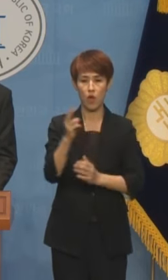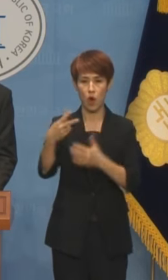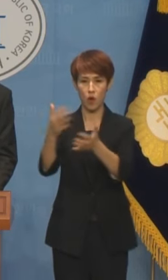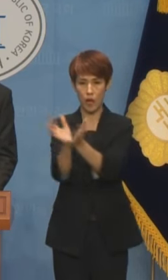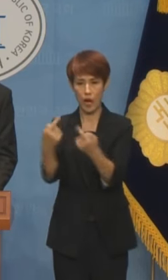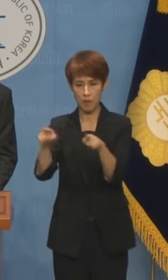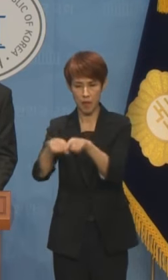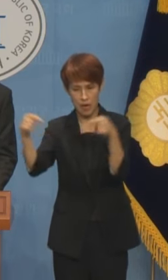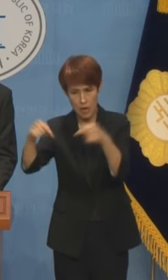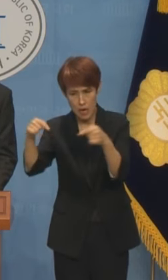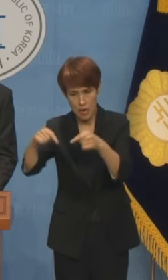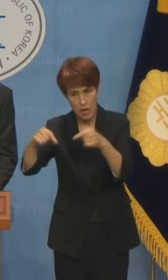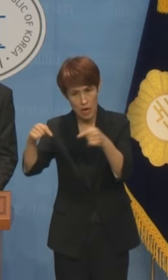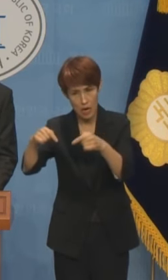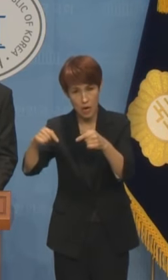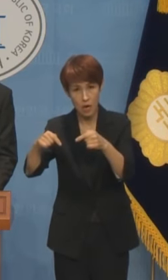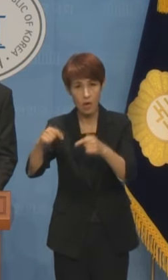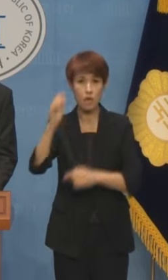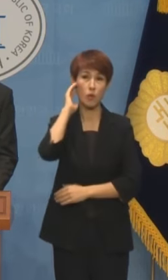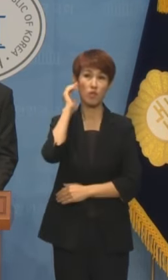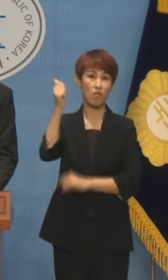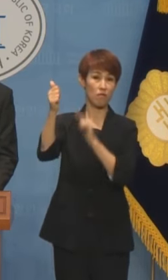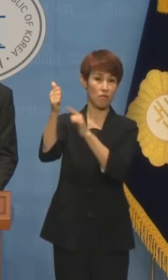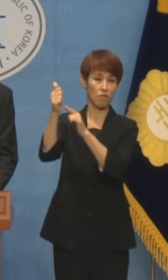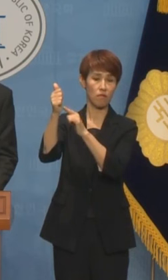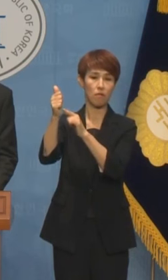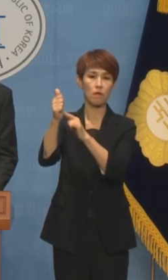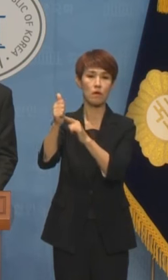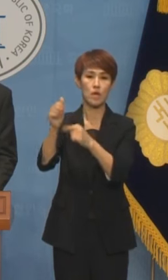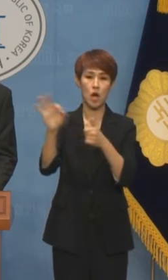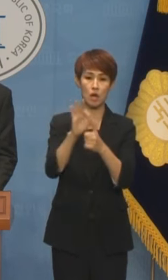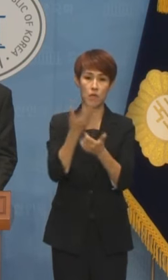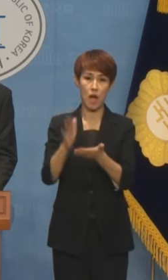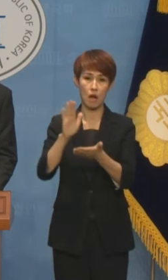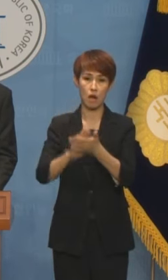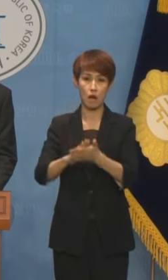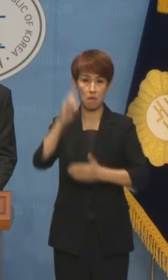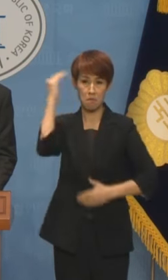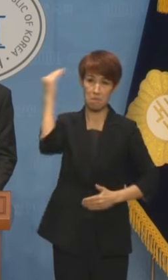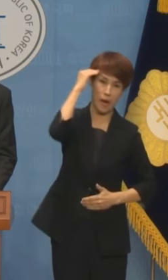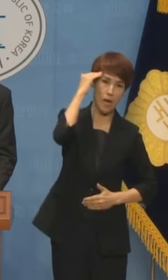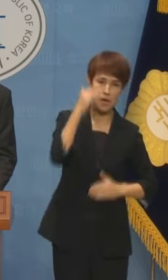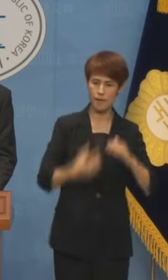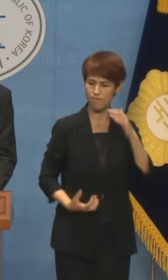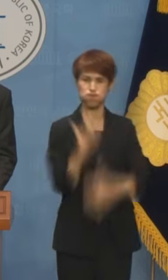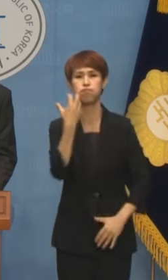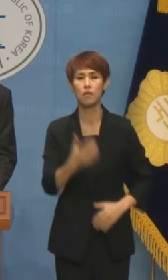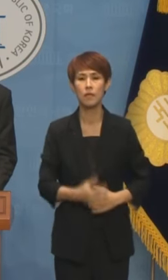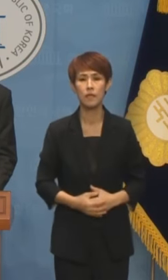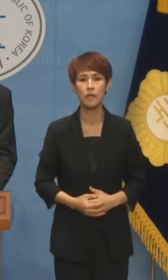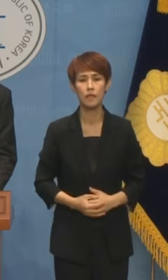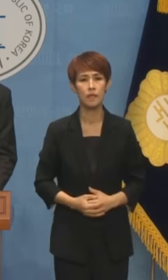민주당은 대통령의 연금개혁 방해에 경악과 분노를 감출 수